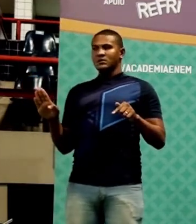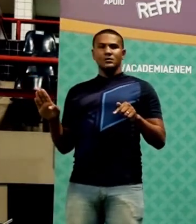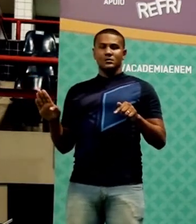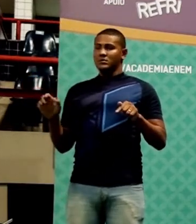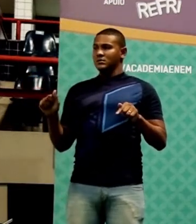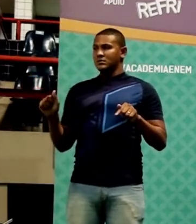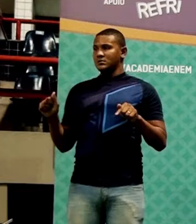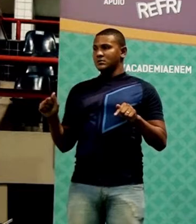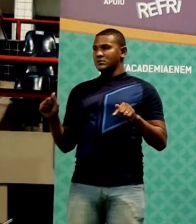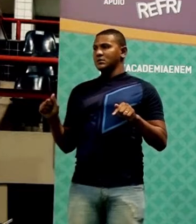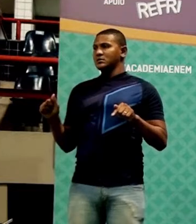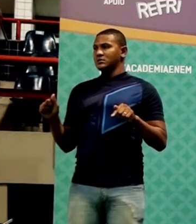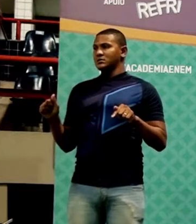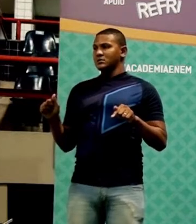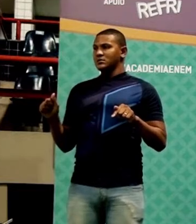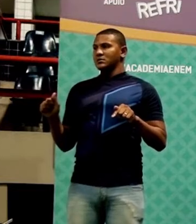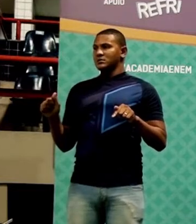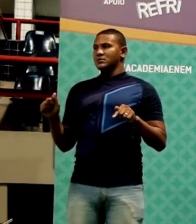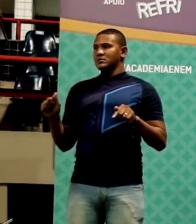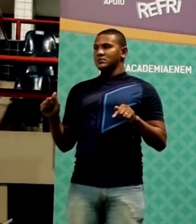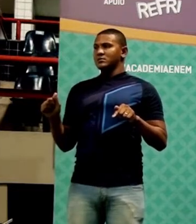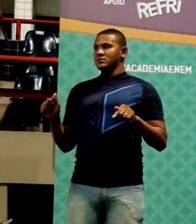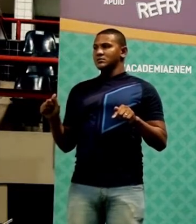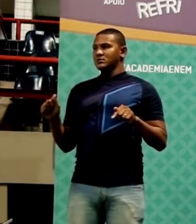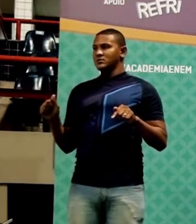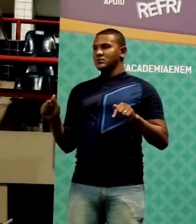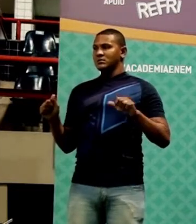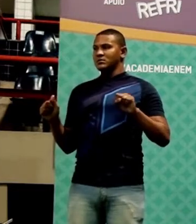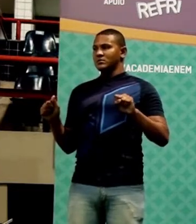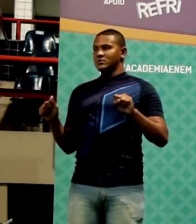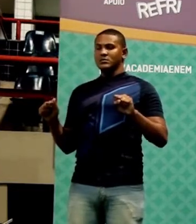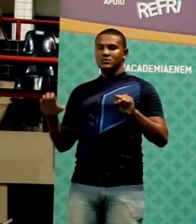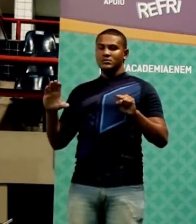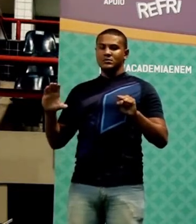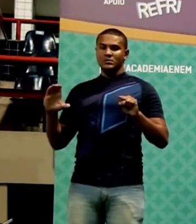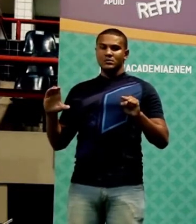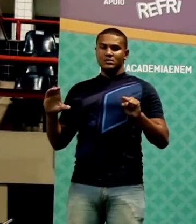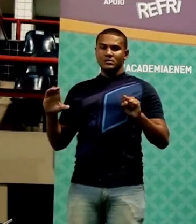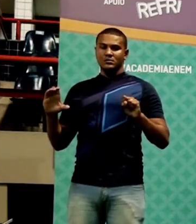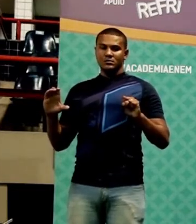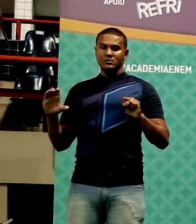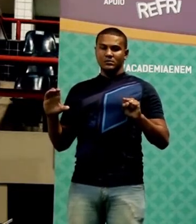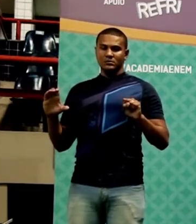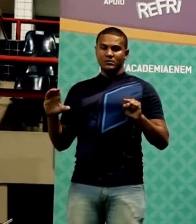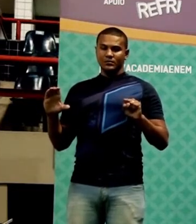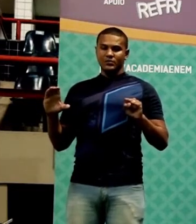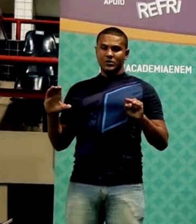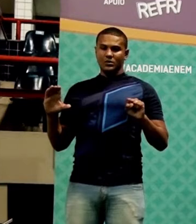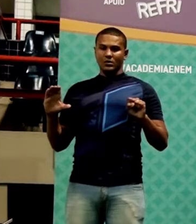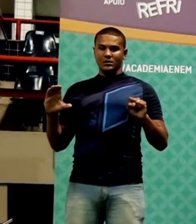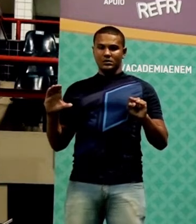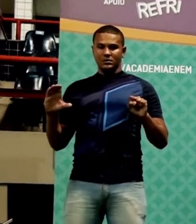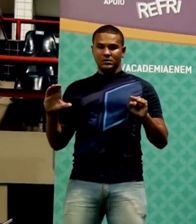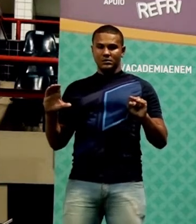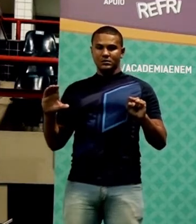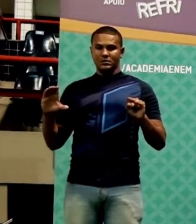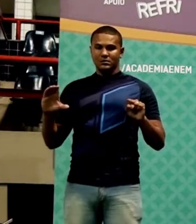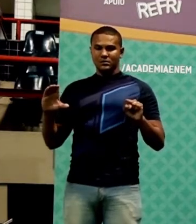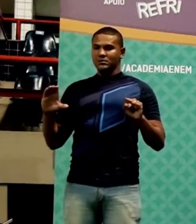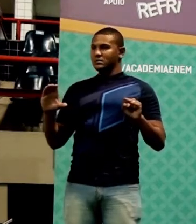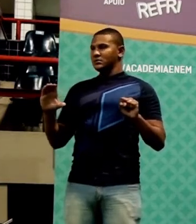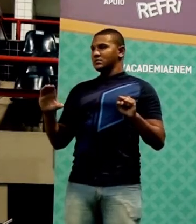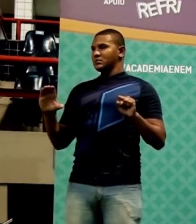7 foi a A de amor. A 8, gente, é a C de casa, essa flexibilidade aí na barra. A